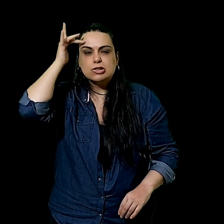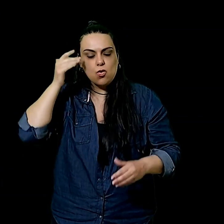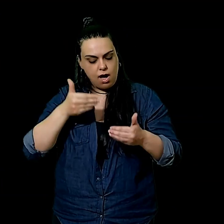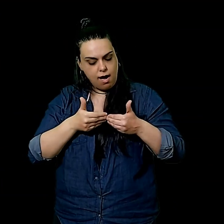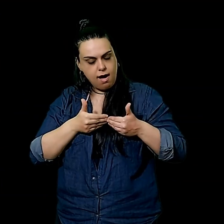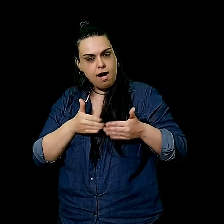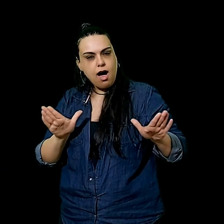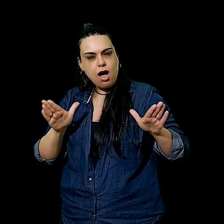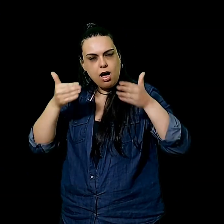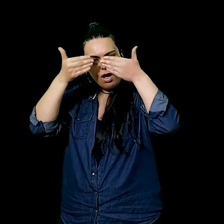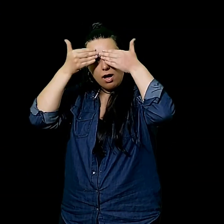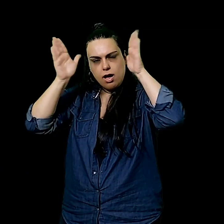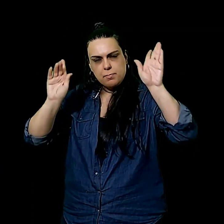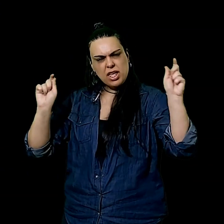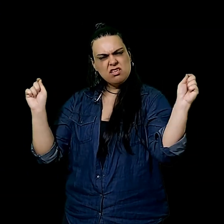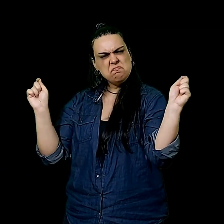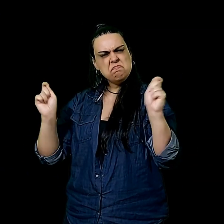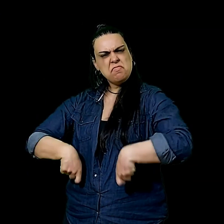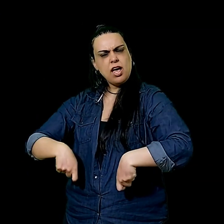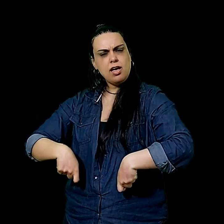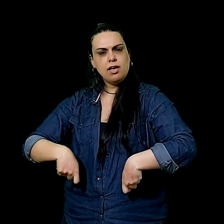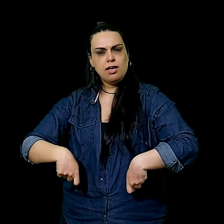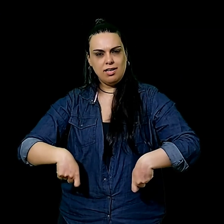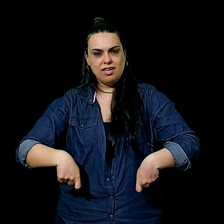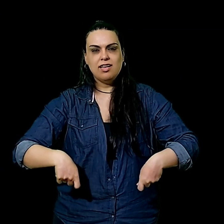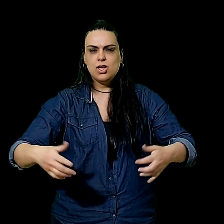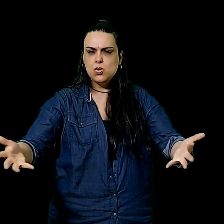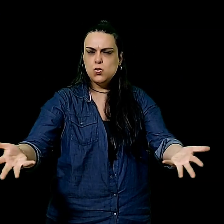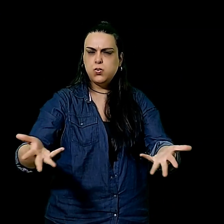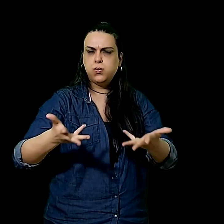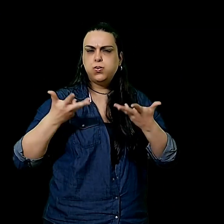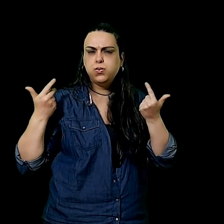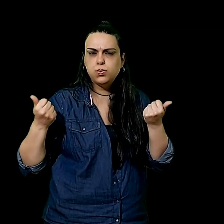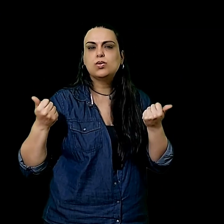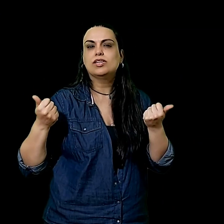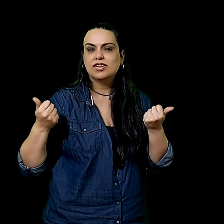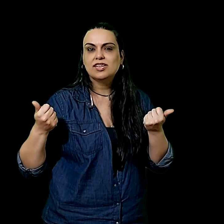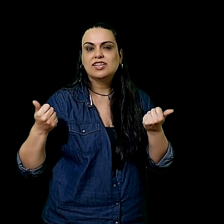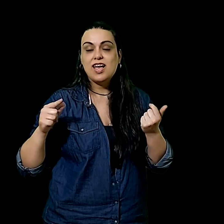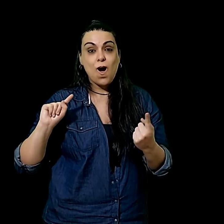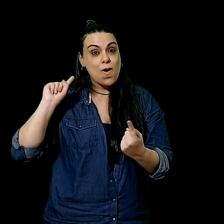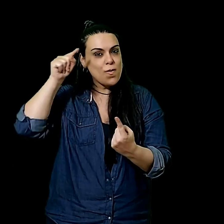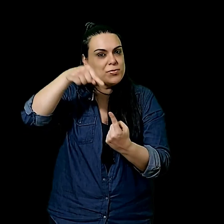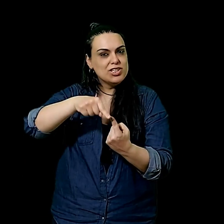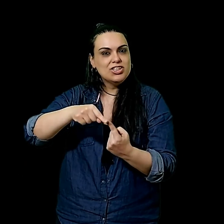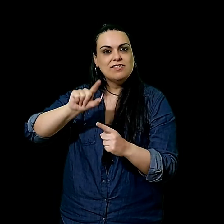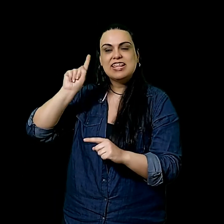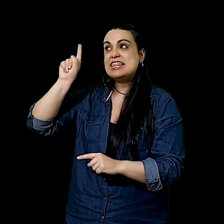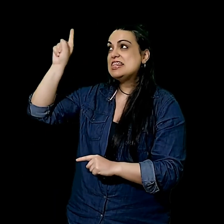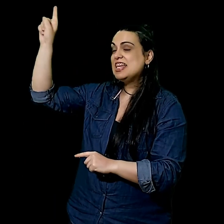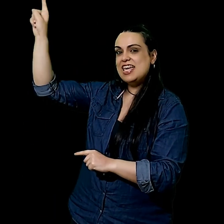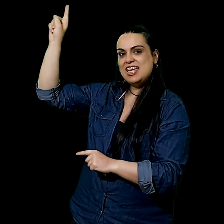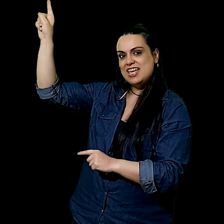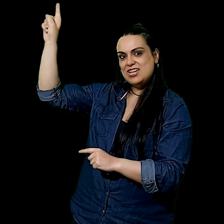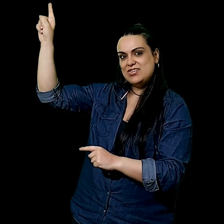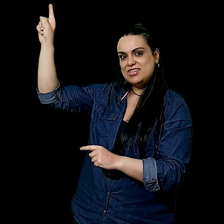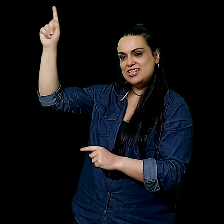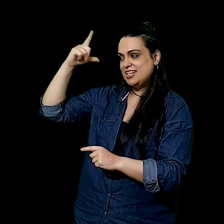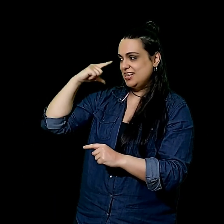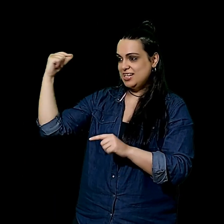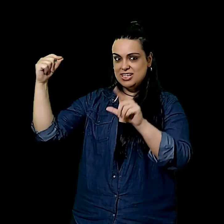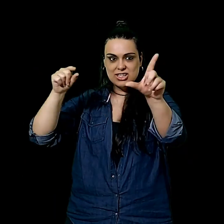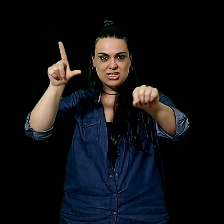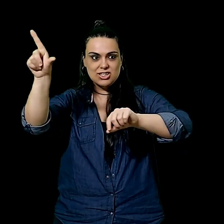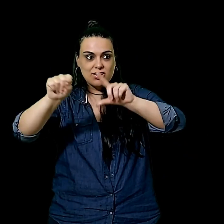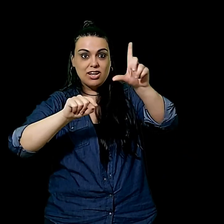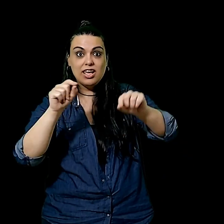abertas, aptas, hábeis, habilidosas para aquilo que Deus tem a fazer através da